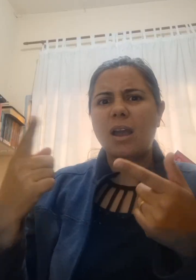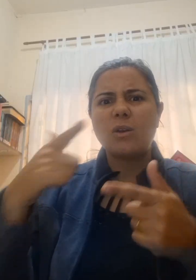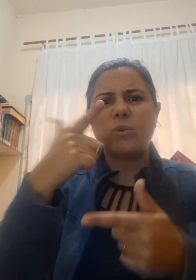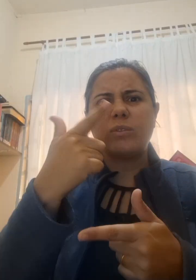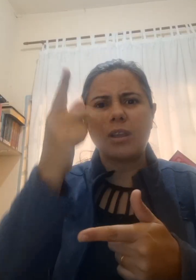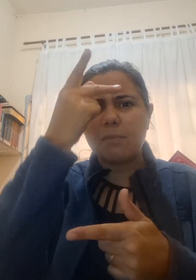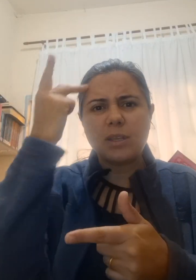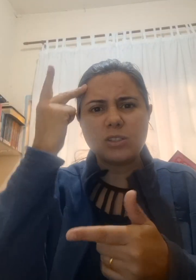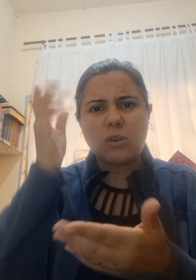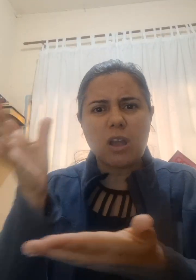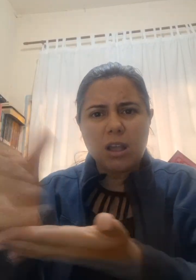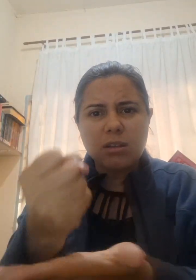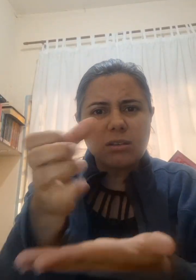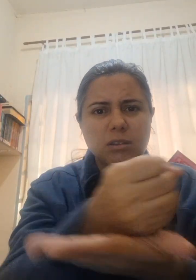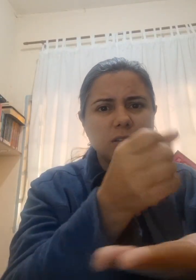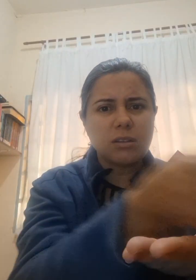plantação, mas não tem pessoa para colher.